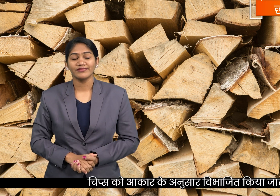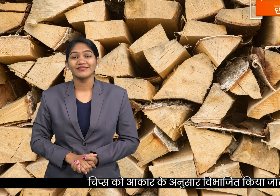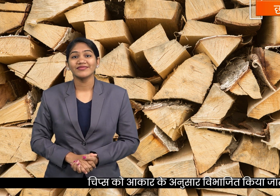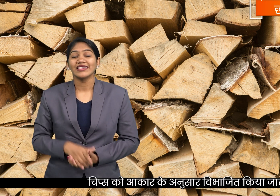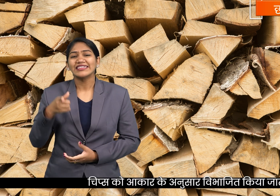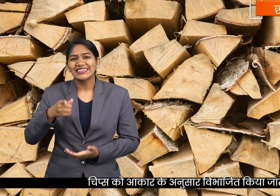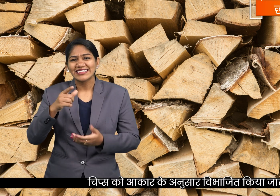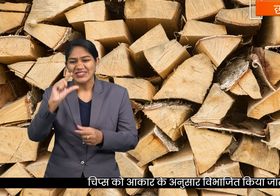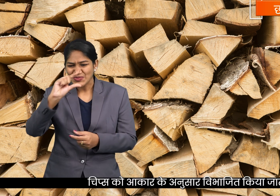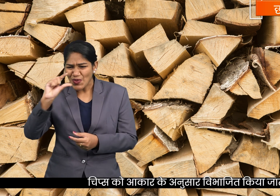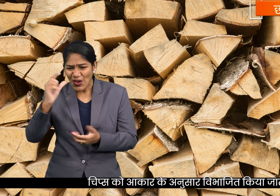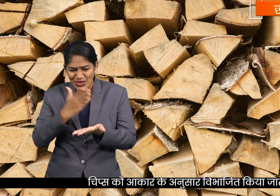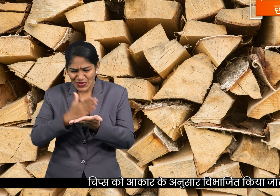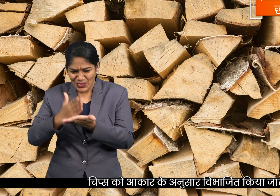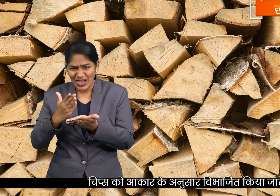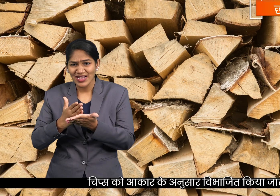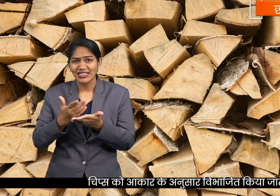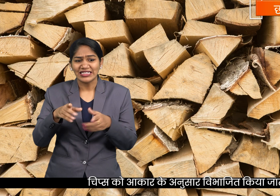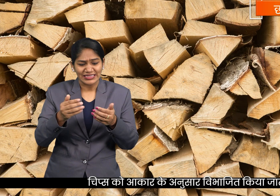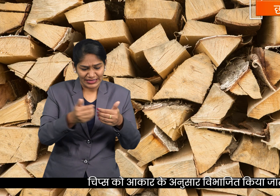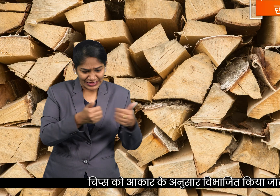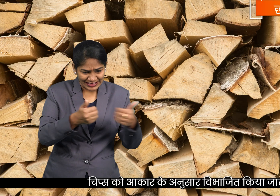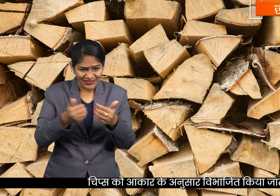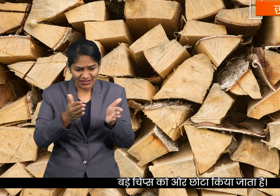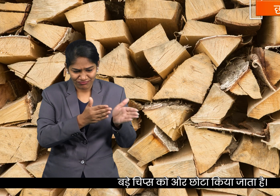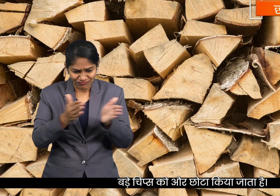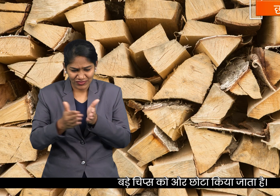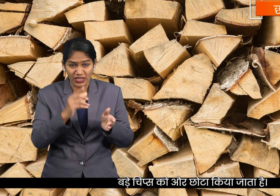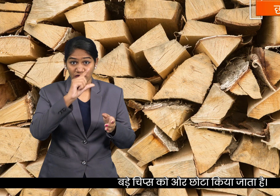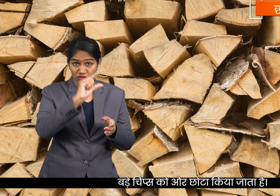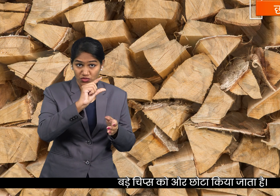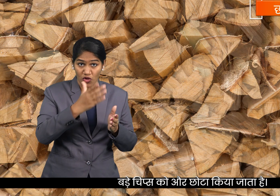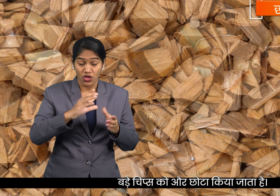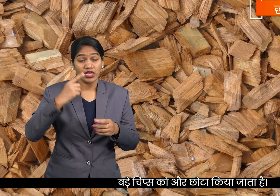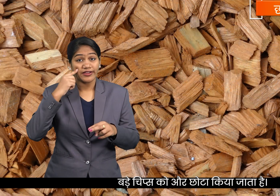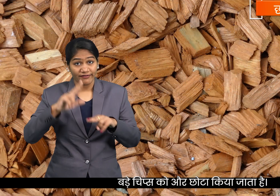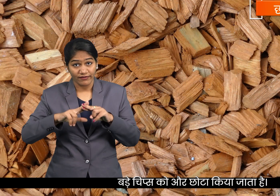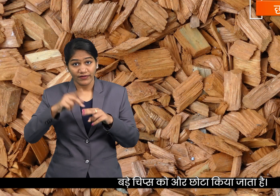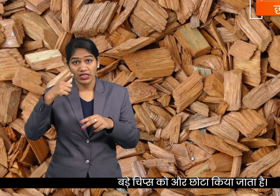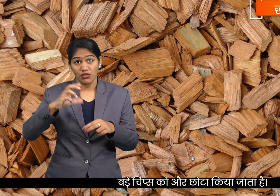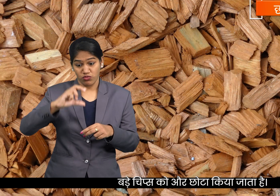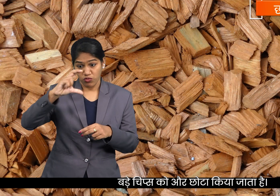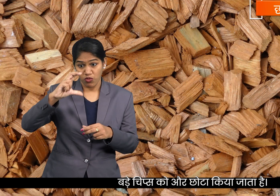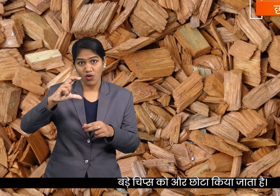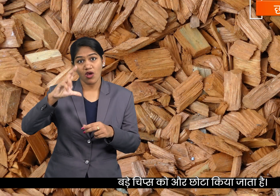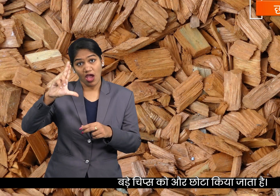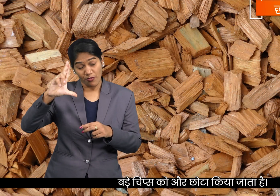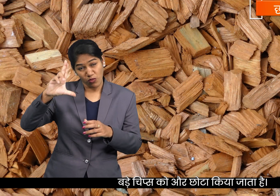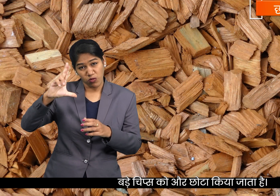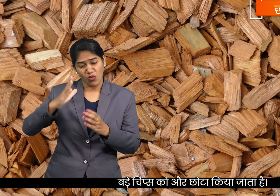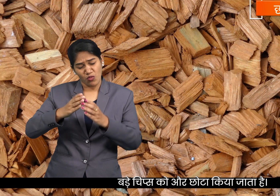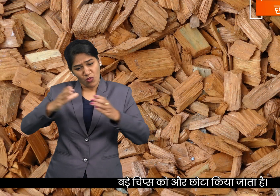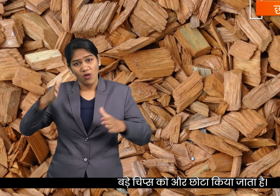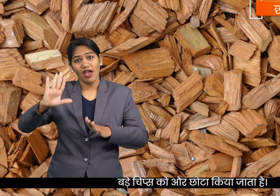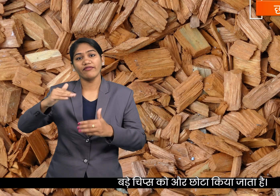चिप्स को आकार के अनुसार विभाजित किया जाता है। बड़े चिप्स को और छोटे को किया जाता